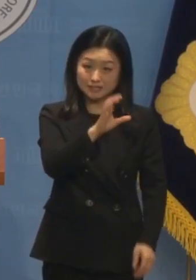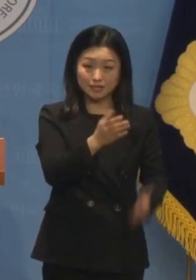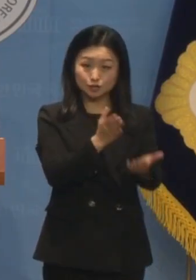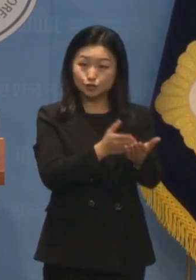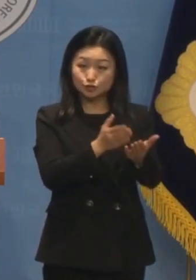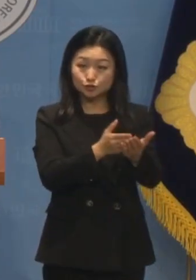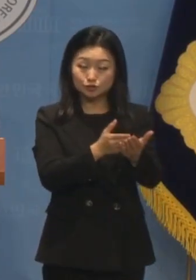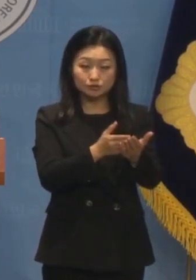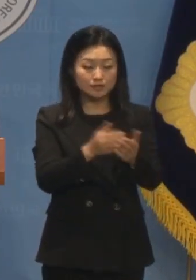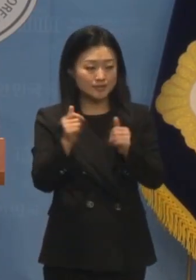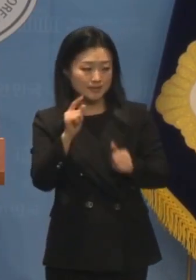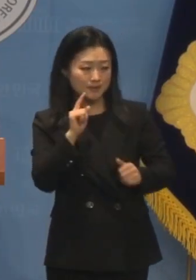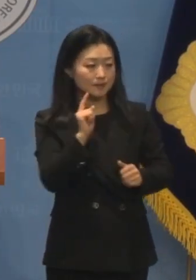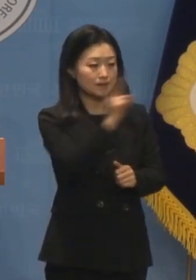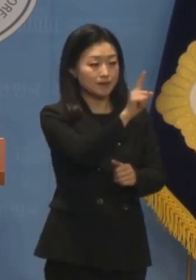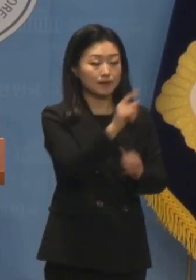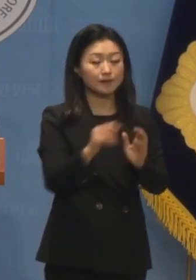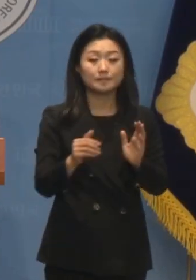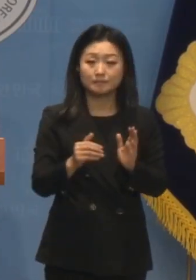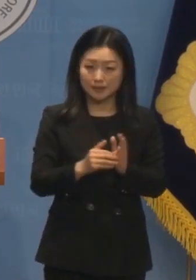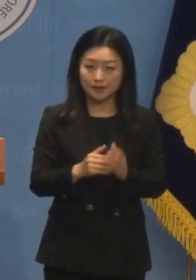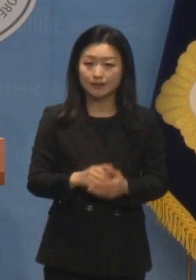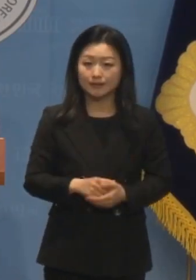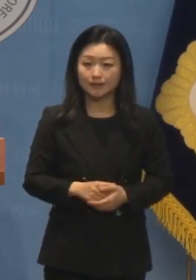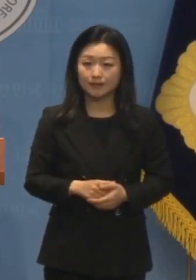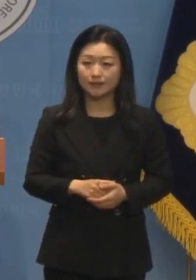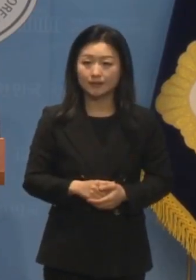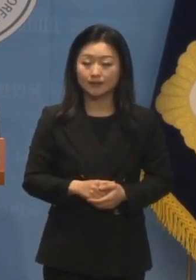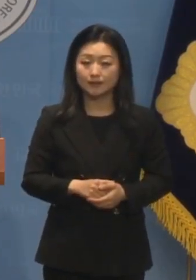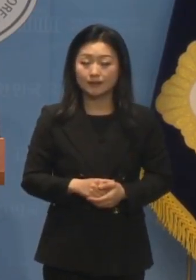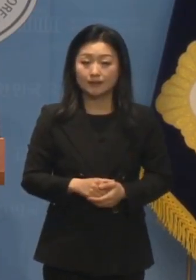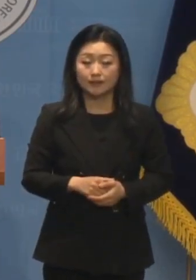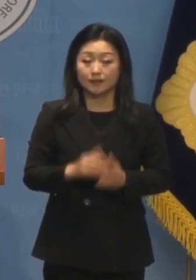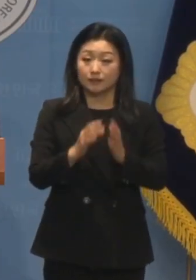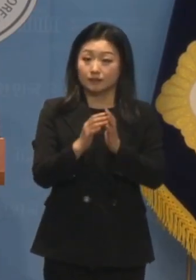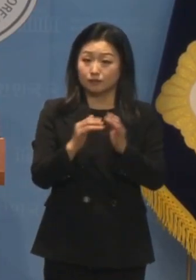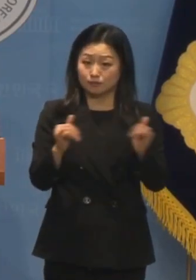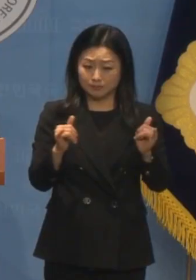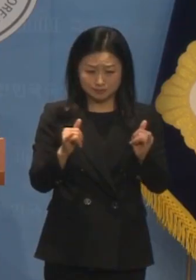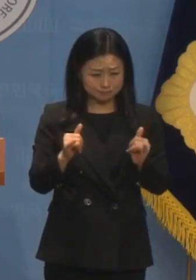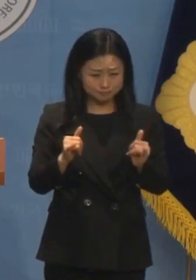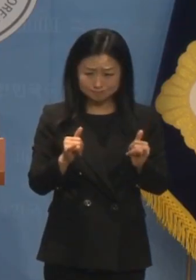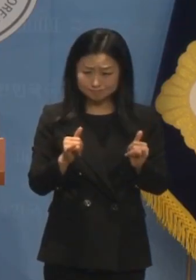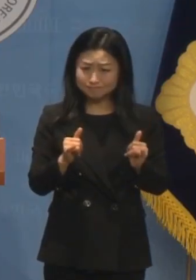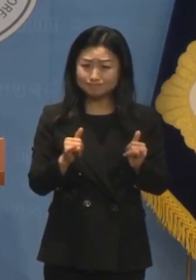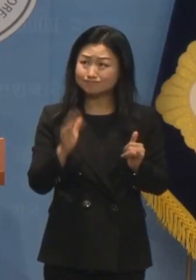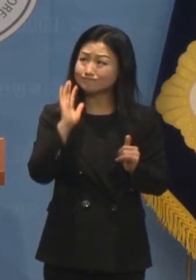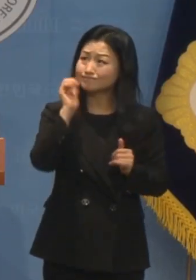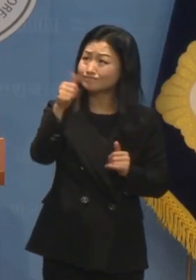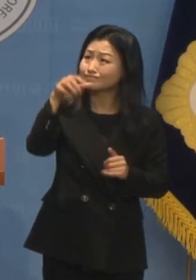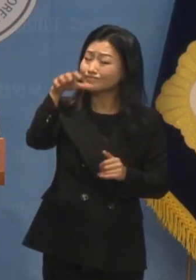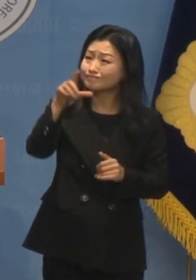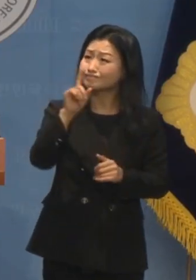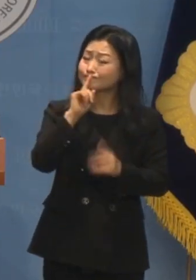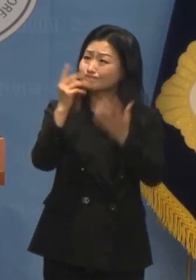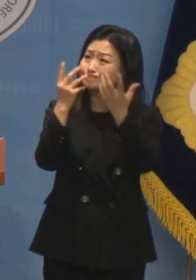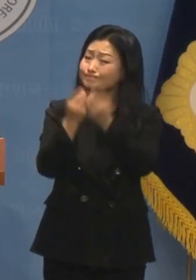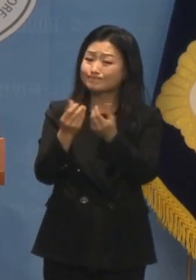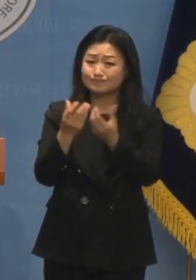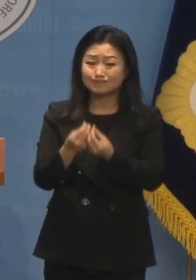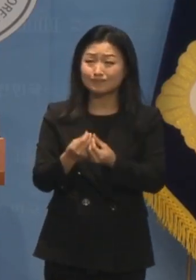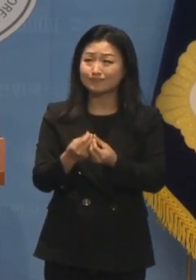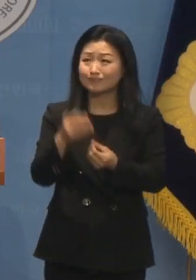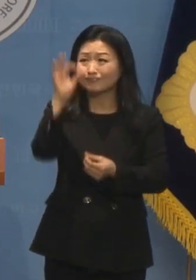법적 대응을 경고하고 나선 것입니다 우리 국민들에게는 익숙한 대실의 이대응